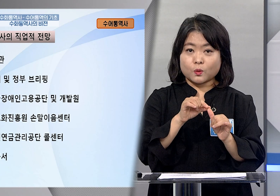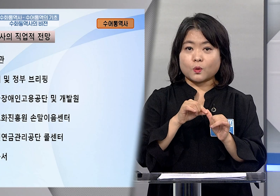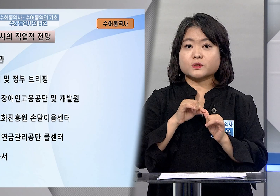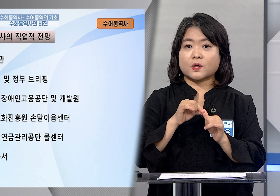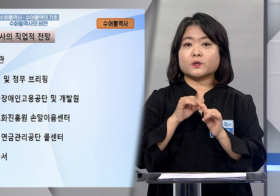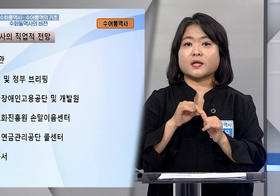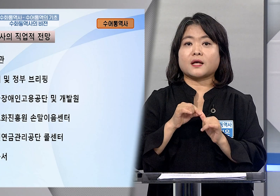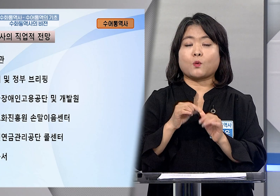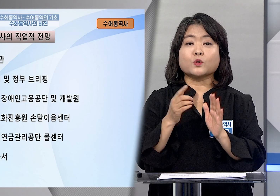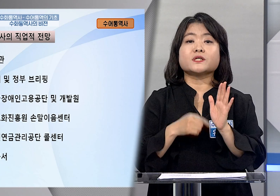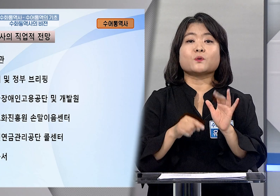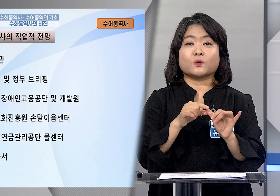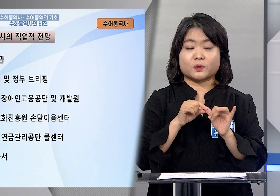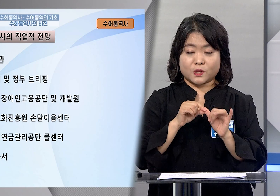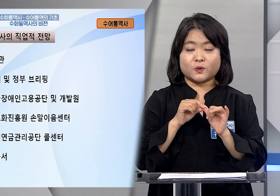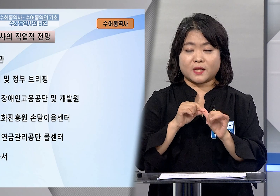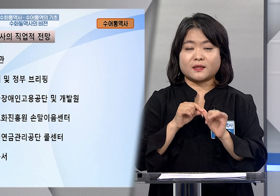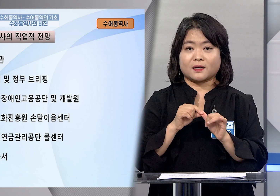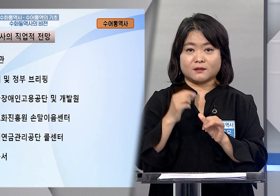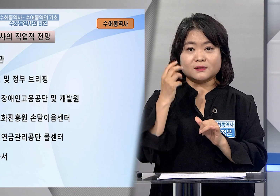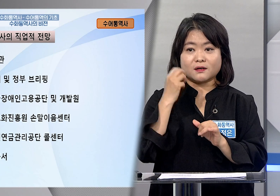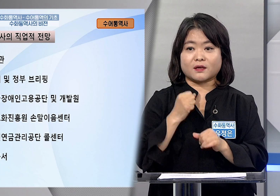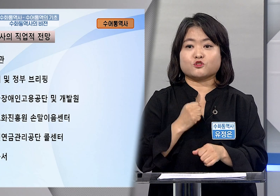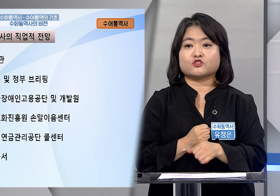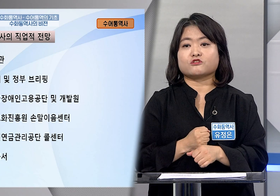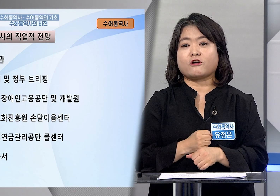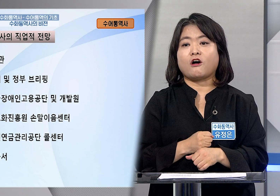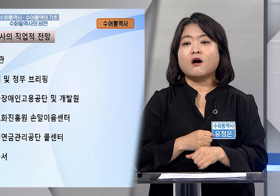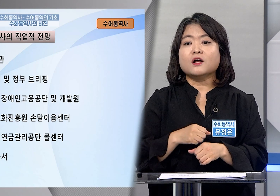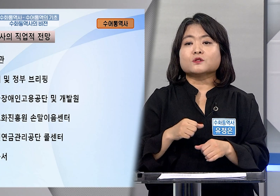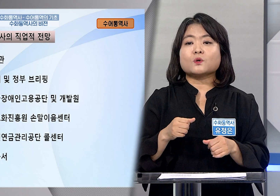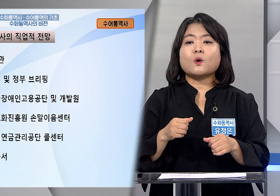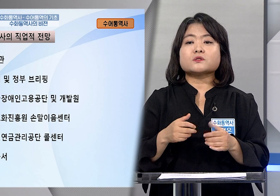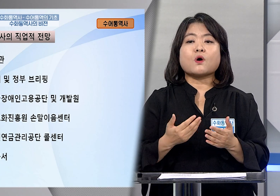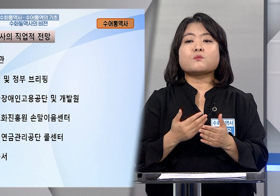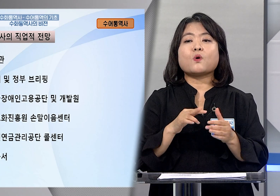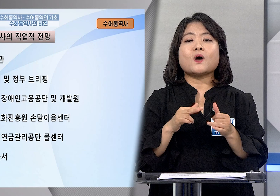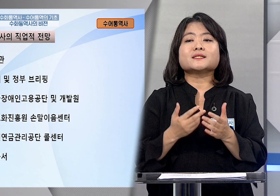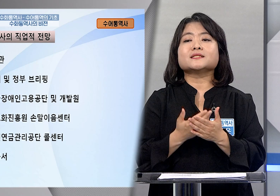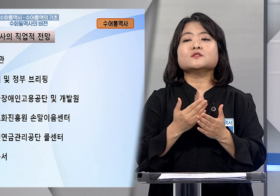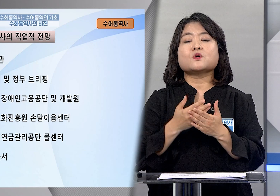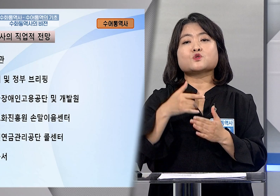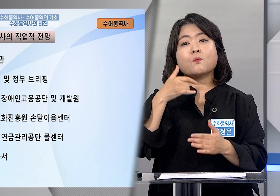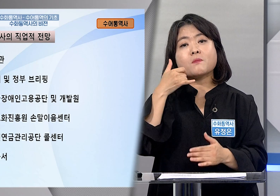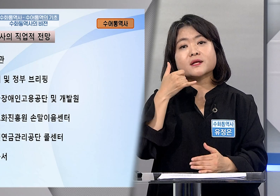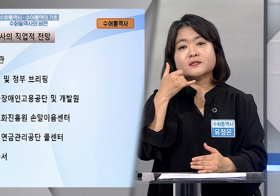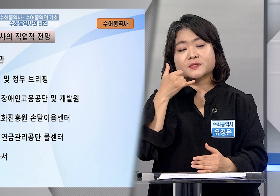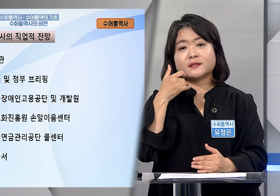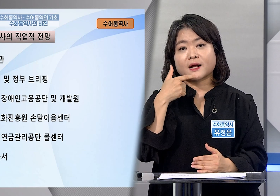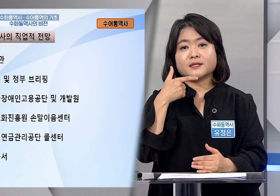공고로 채용이 된다는, 공채로 채용이 된다는 걸 기억해 주시고요. 또 정보와 진흥원 손말이음센터가